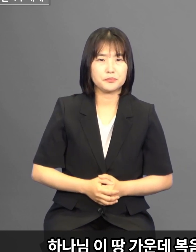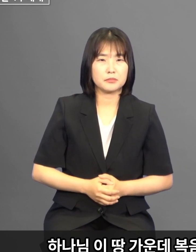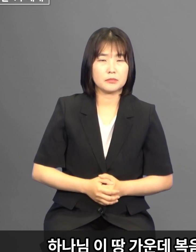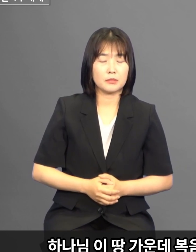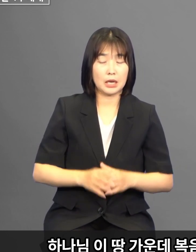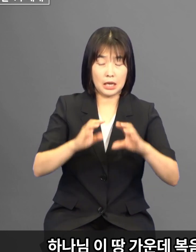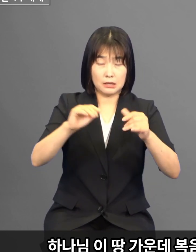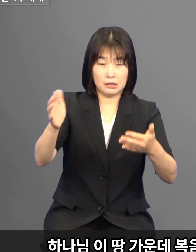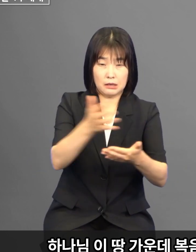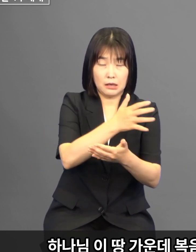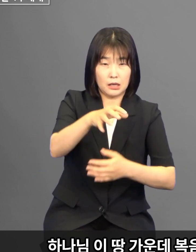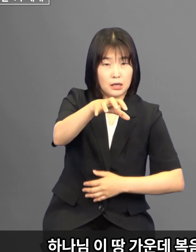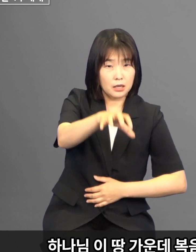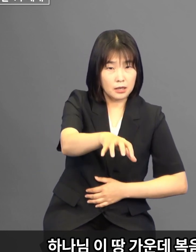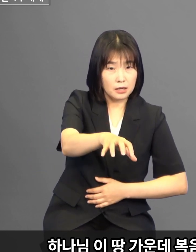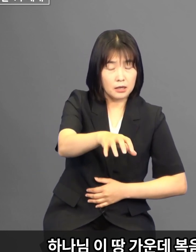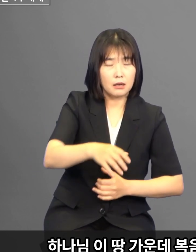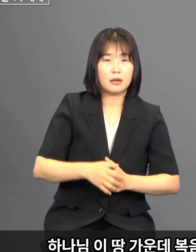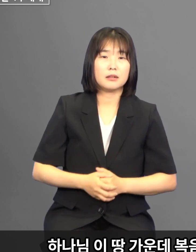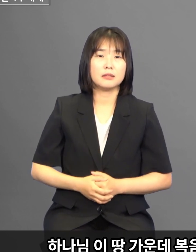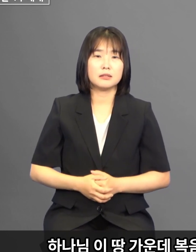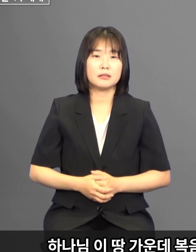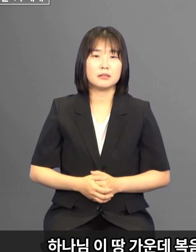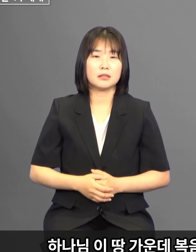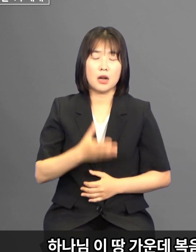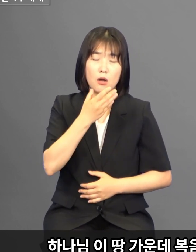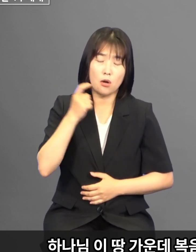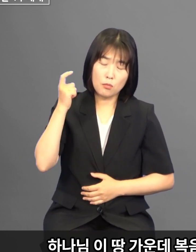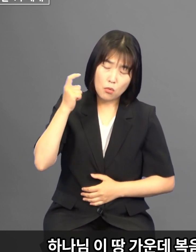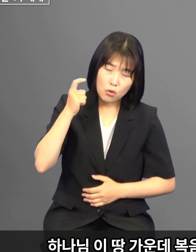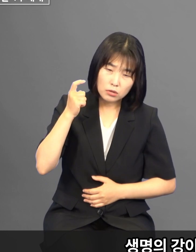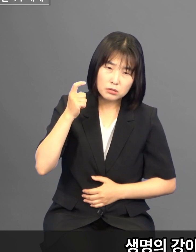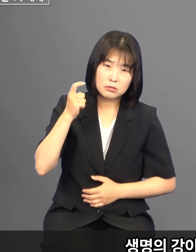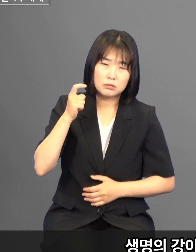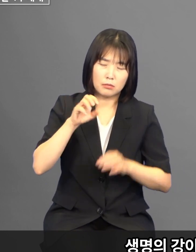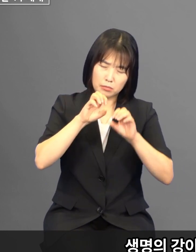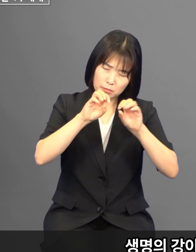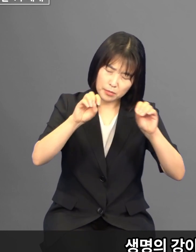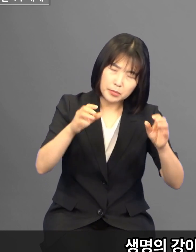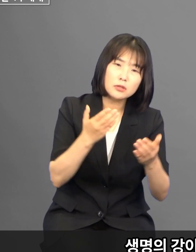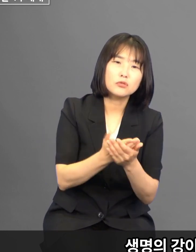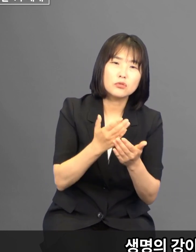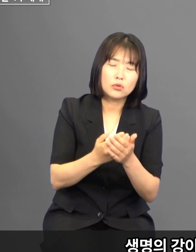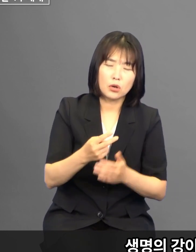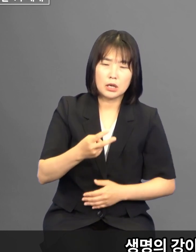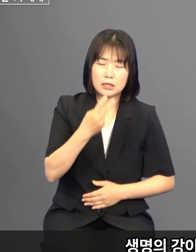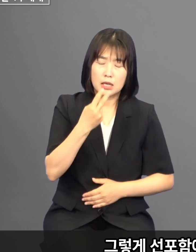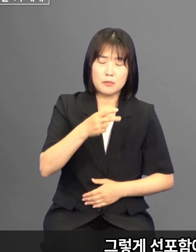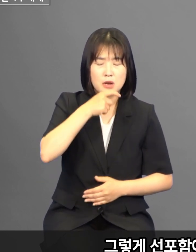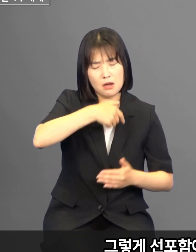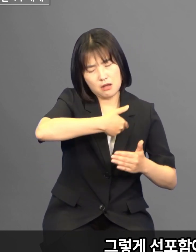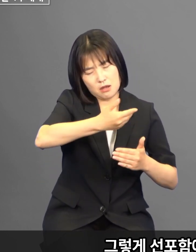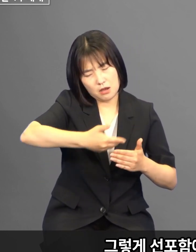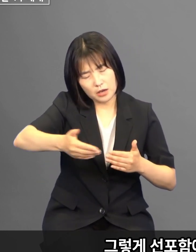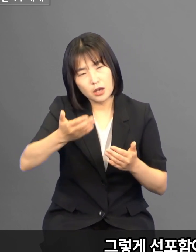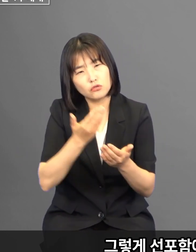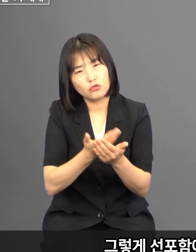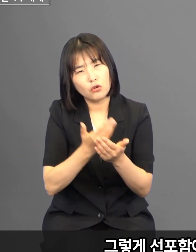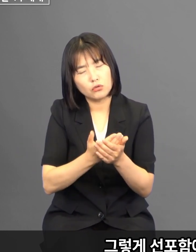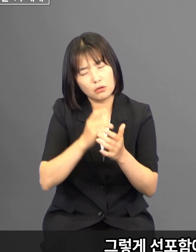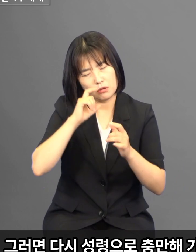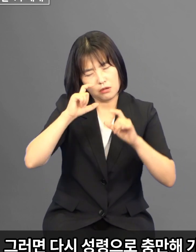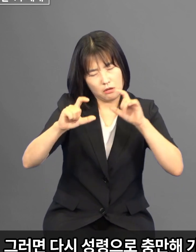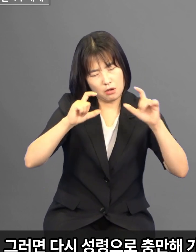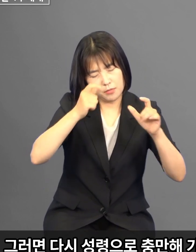땅 가운데 복음의 담비와 강을 흘려 보내 주십시오. 생명의 강이 흘러가게 해 주십시오. 그렇게 선포하며 다시